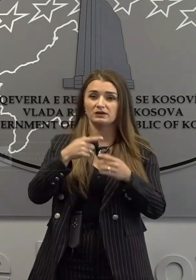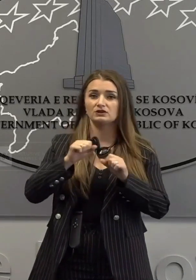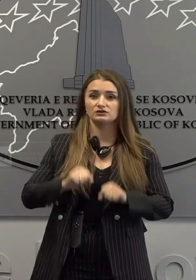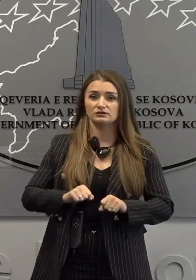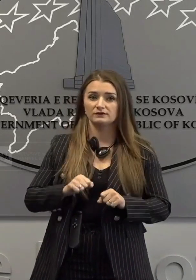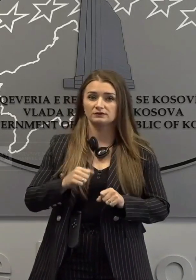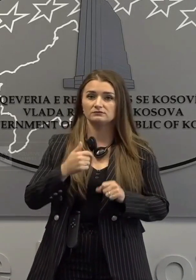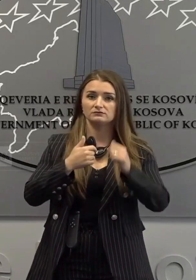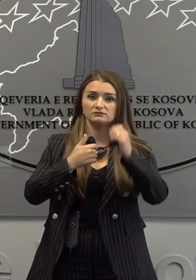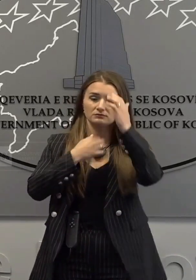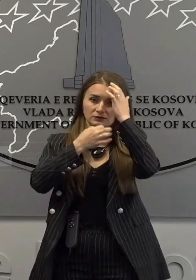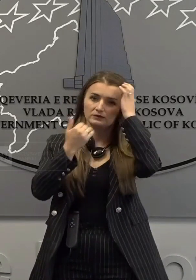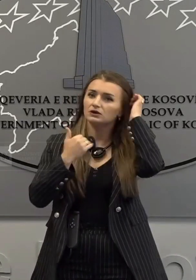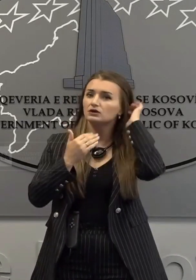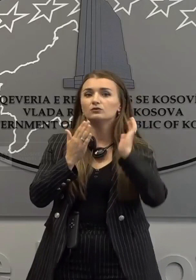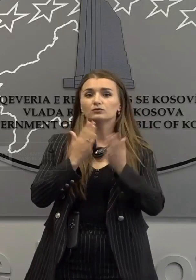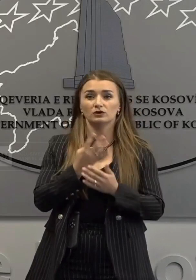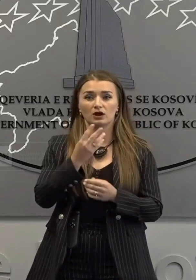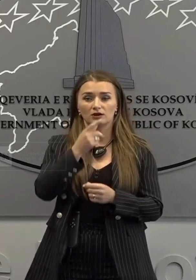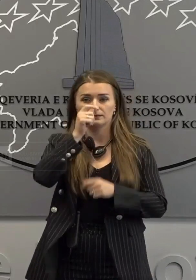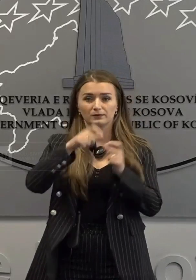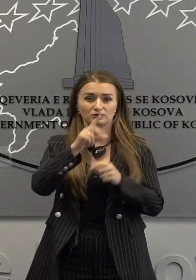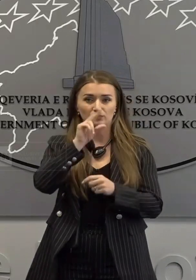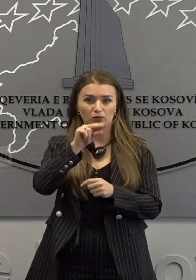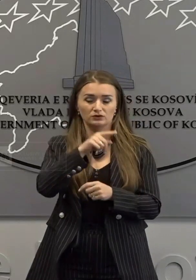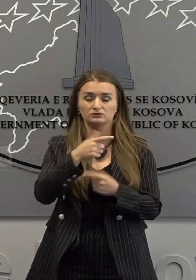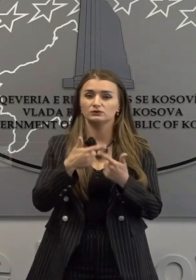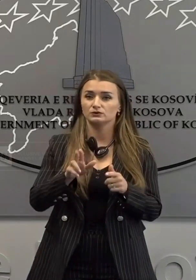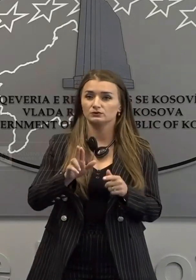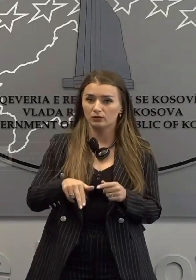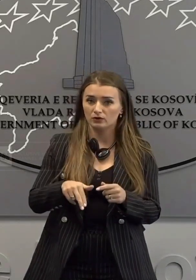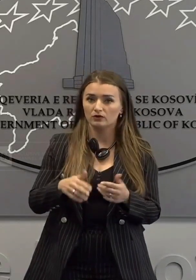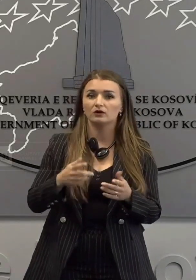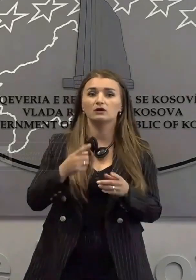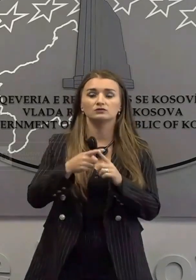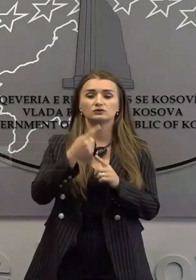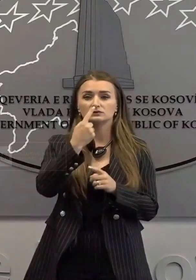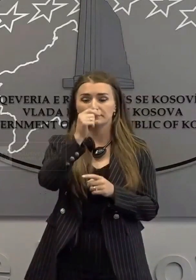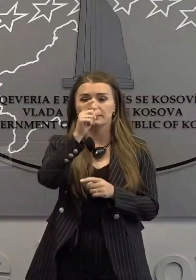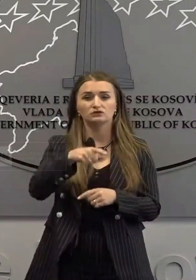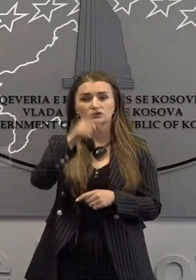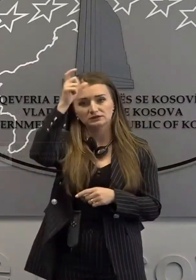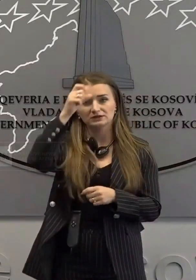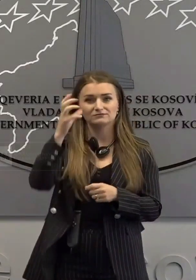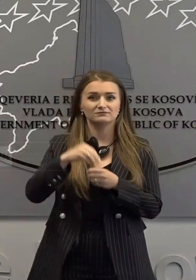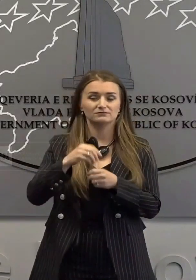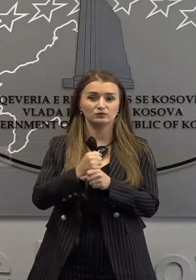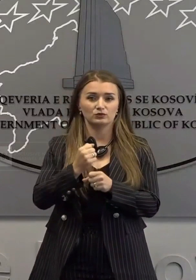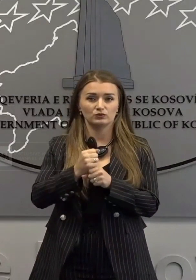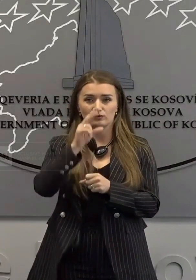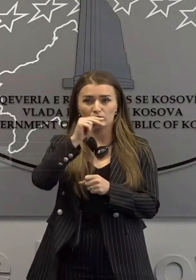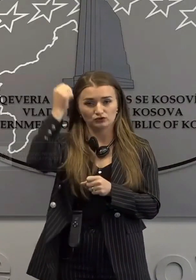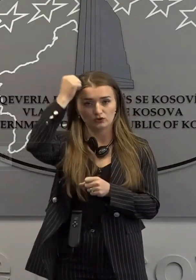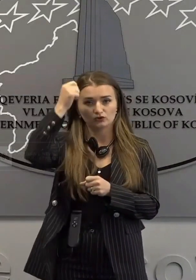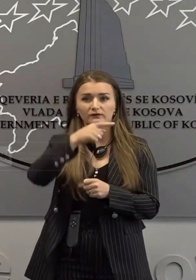policëve, por jo edhe të zëvendësdrejtorit Janković. Pra në mesin e